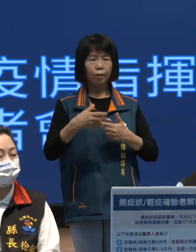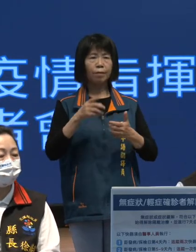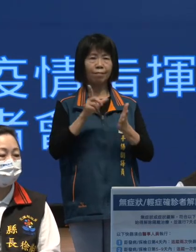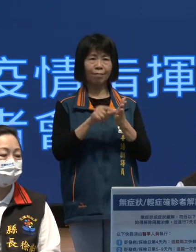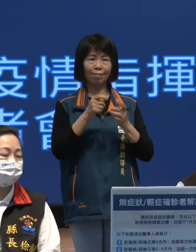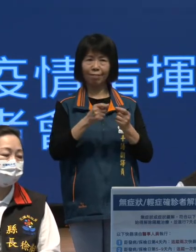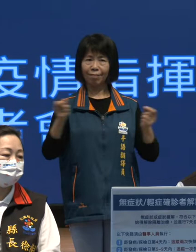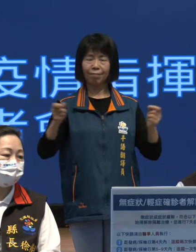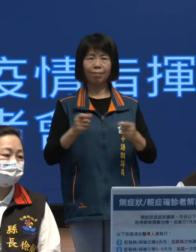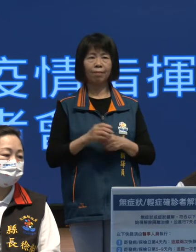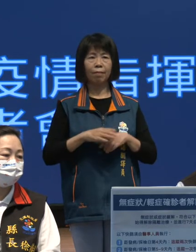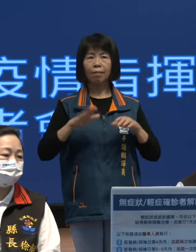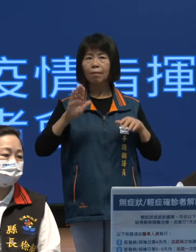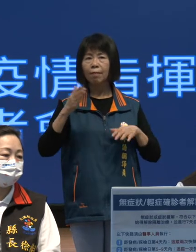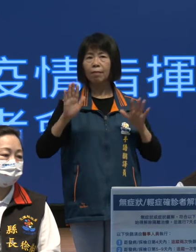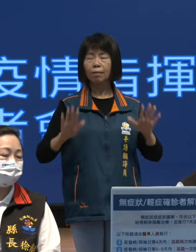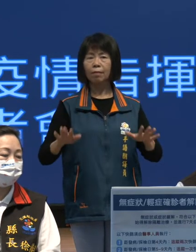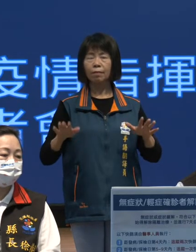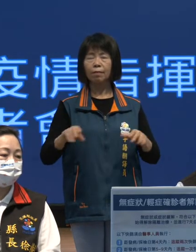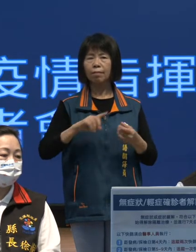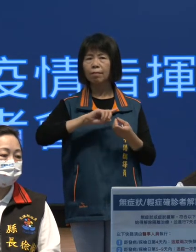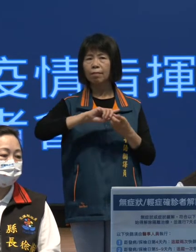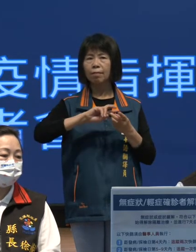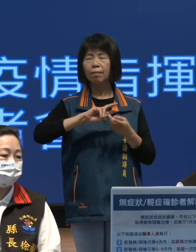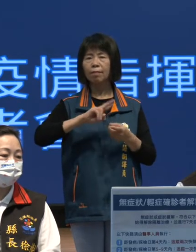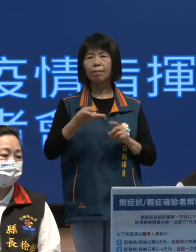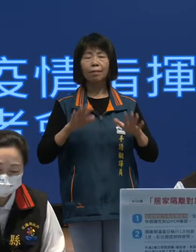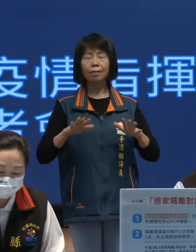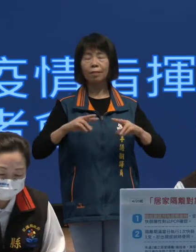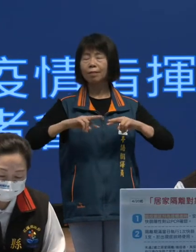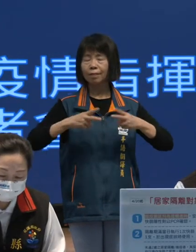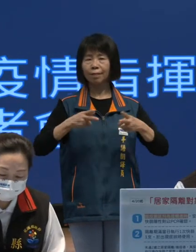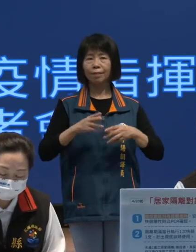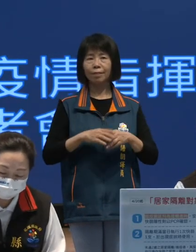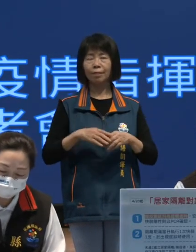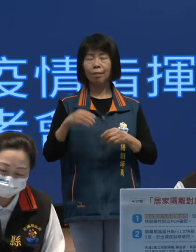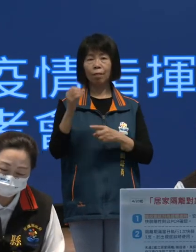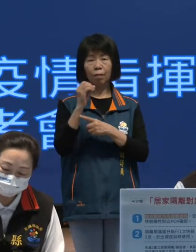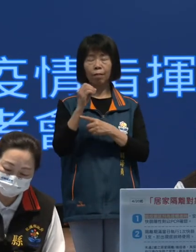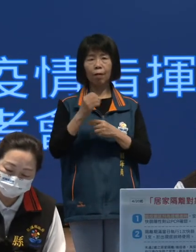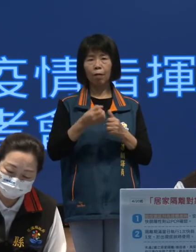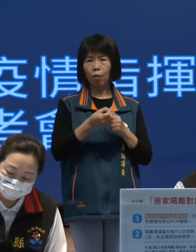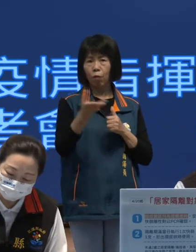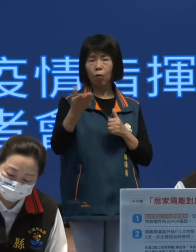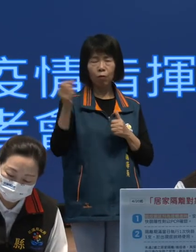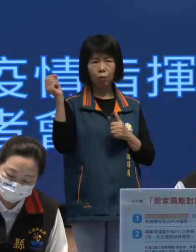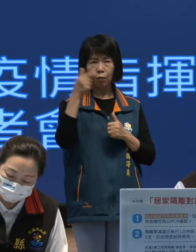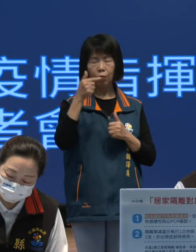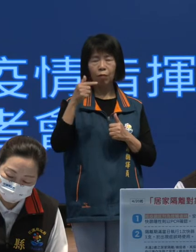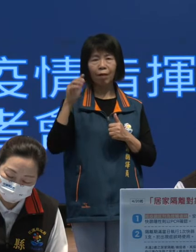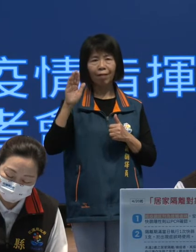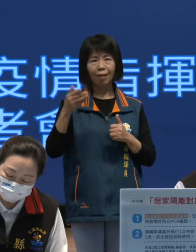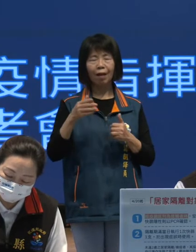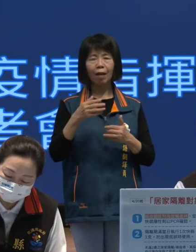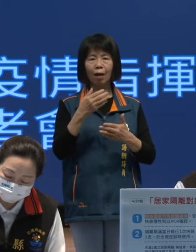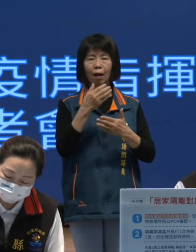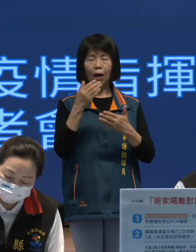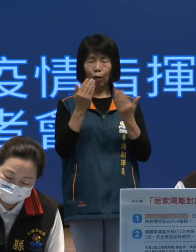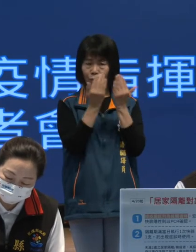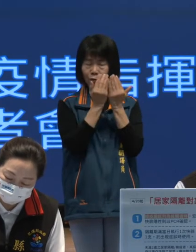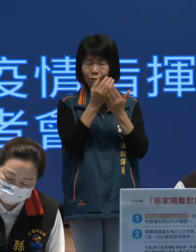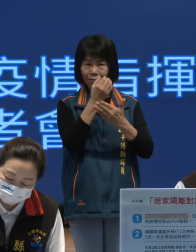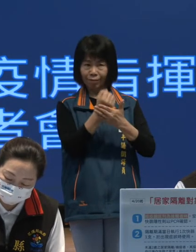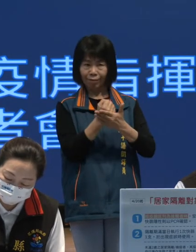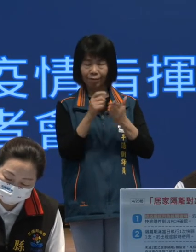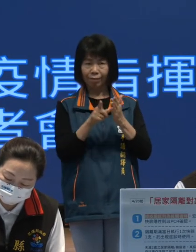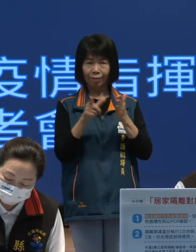久，但是现在呢已经转到我们的 Omicron 它的传播力很快，潜伏期很短啊，那但